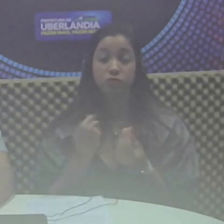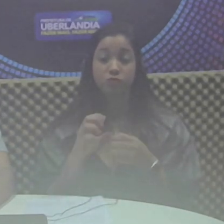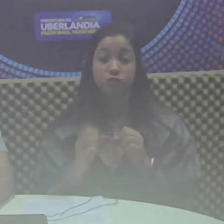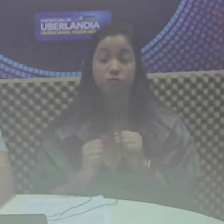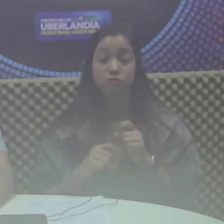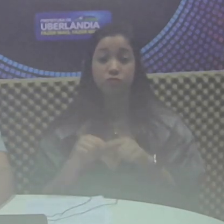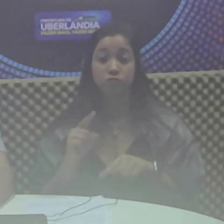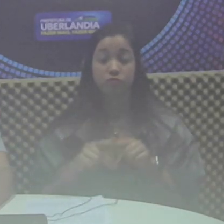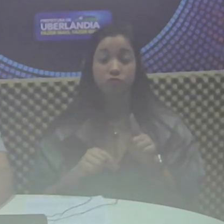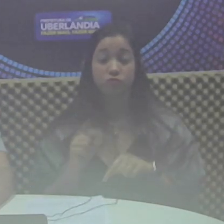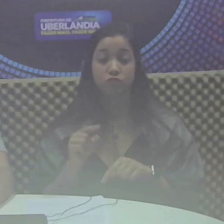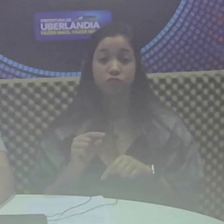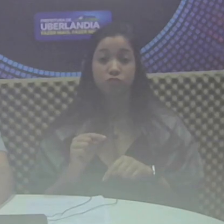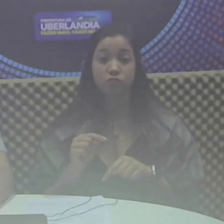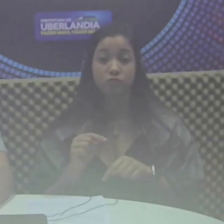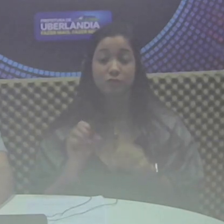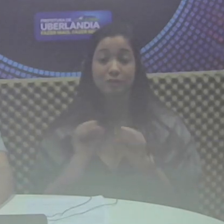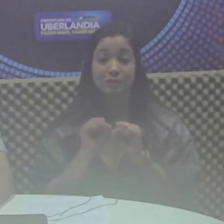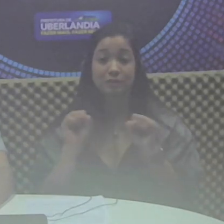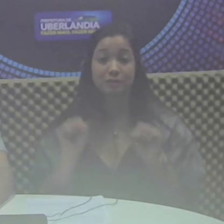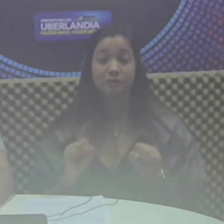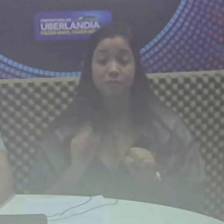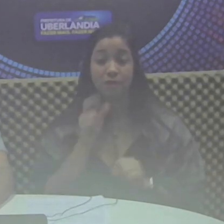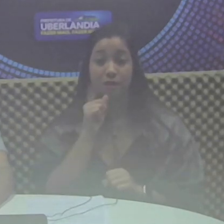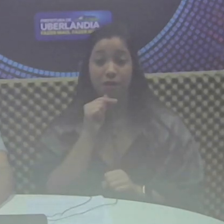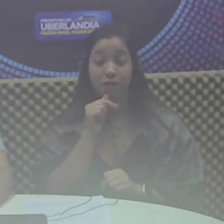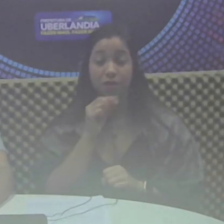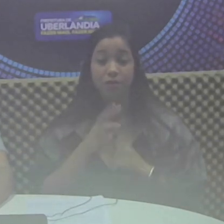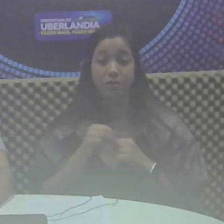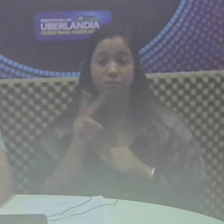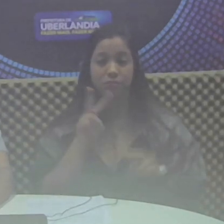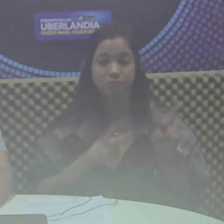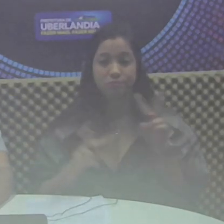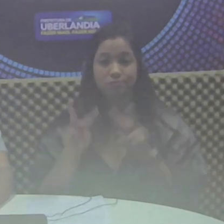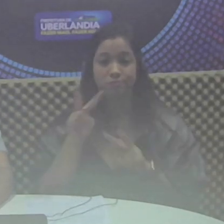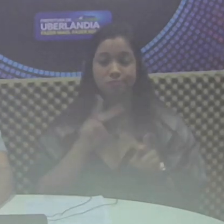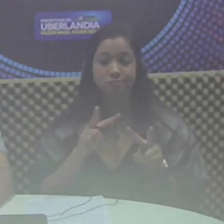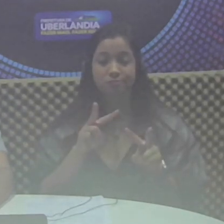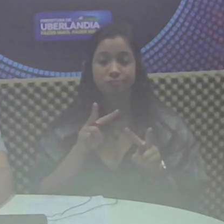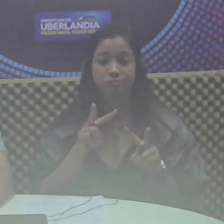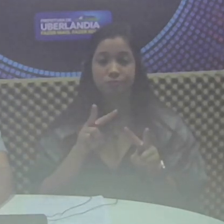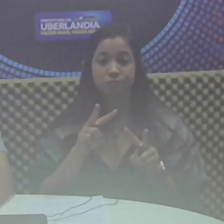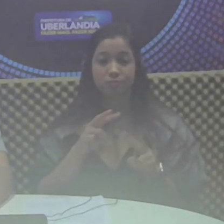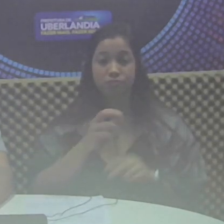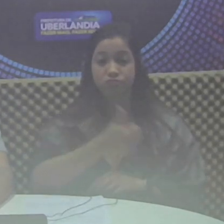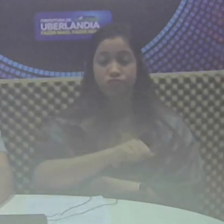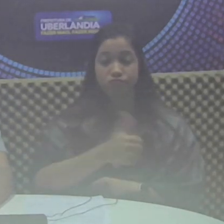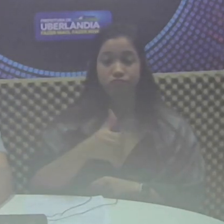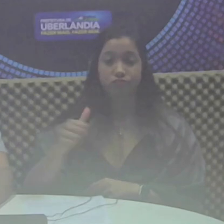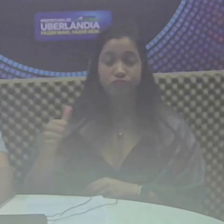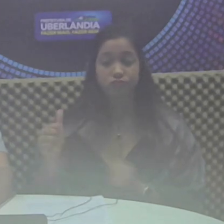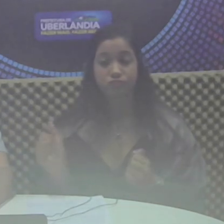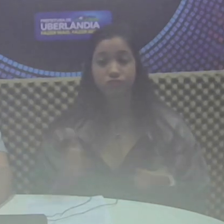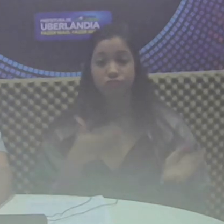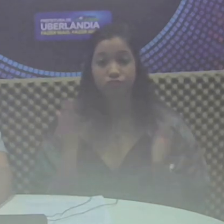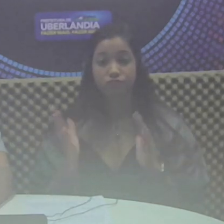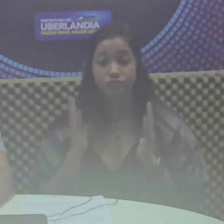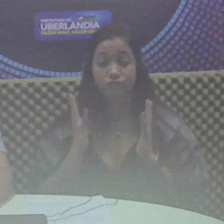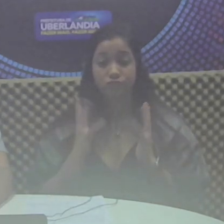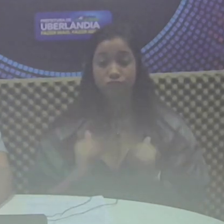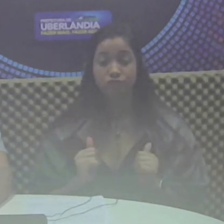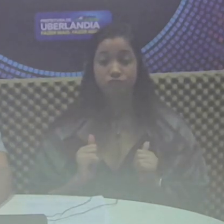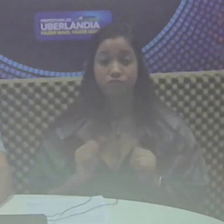equipamentos, a validação de sistemas de água e métodos analíticos, além da validação de processos produtivos, limpeza